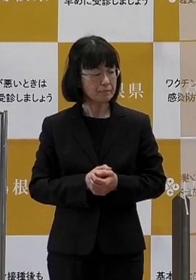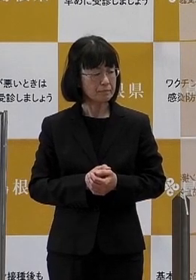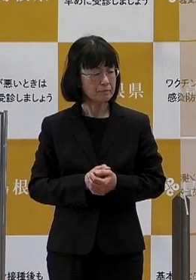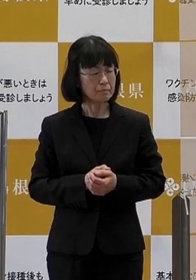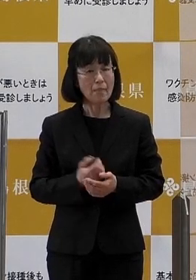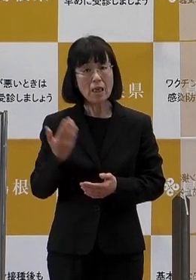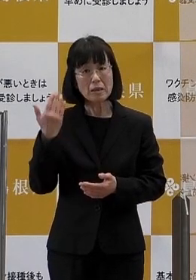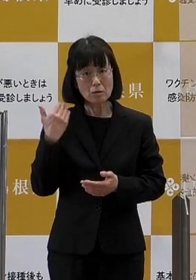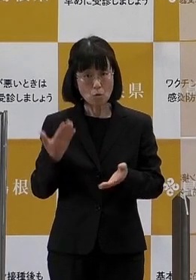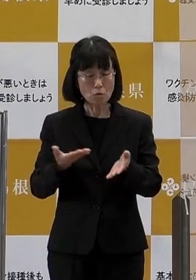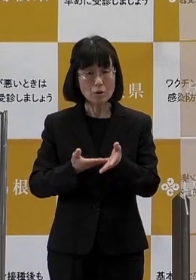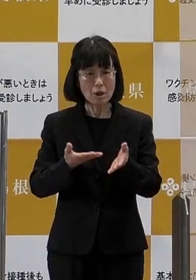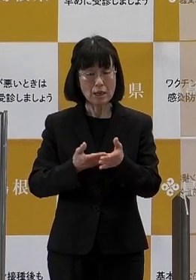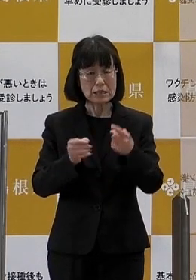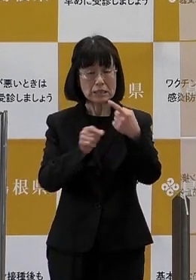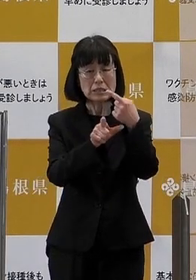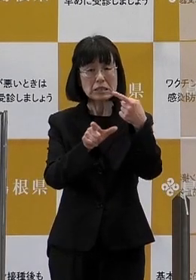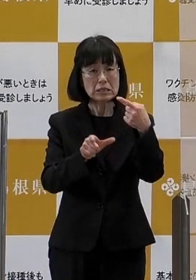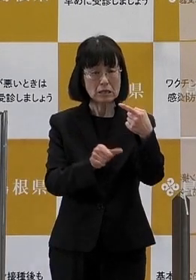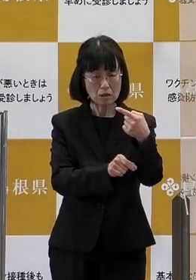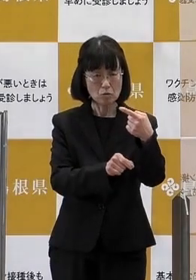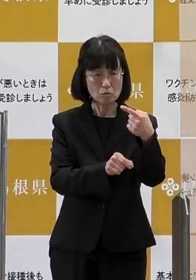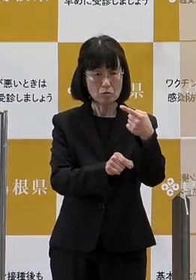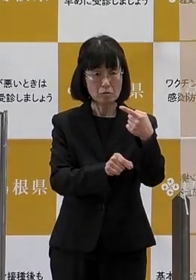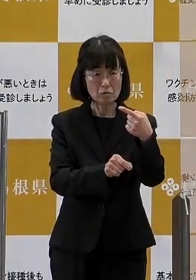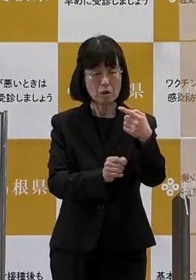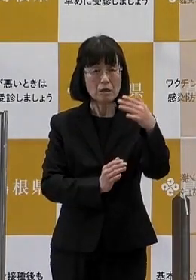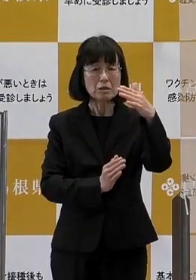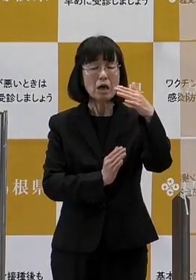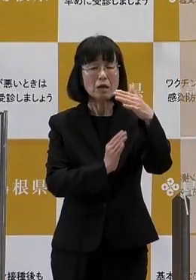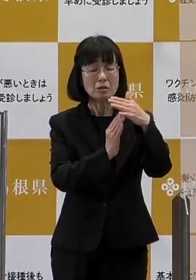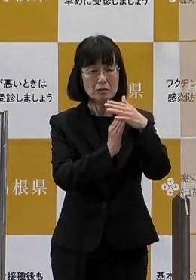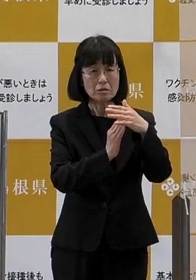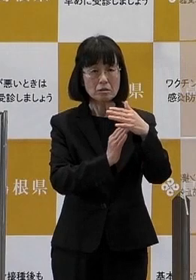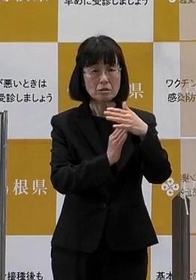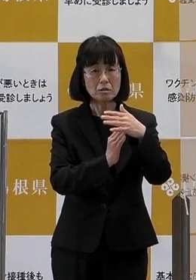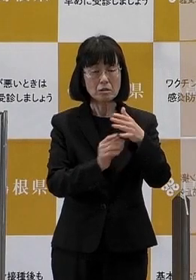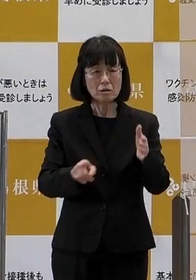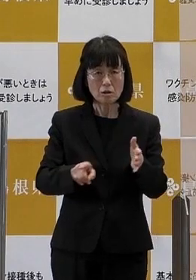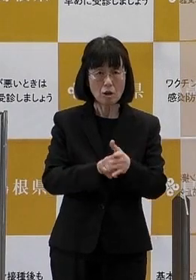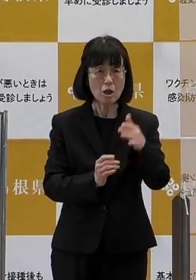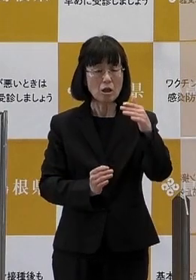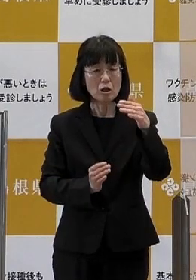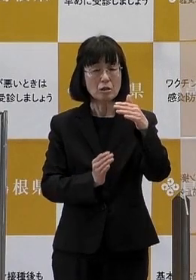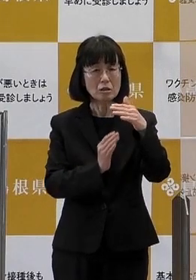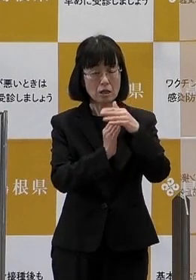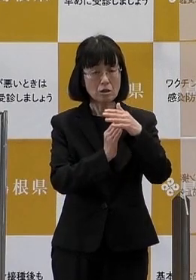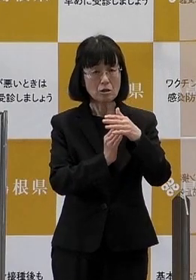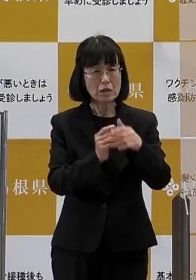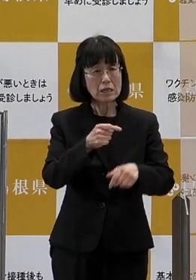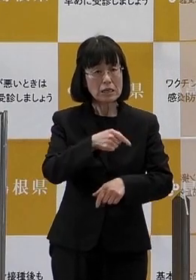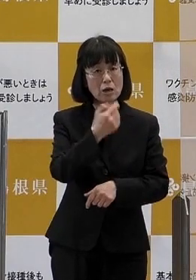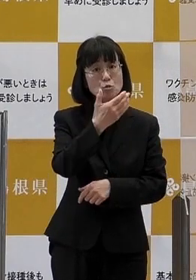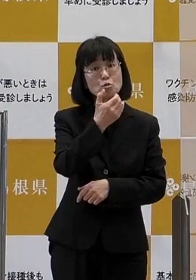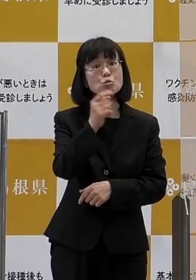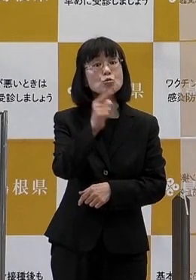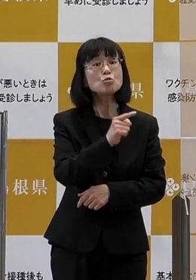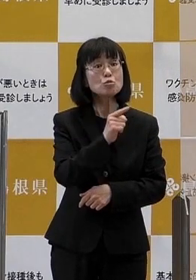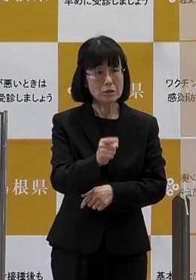先ほど申し上げました1月の、最大値、1月のこれまで過去最高圏内の数値は190人、